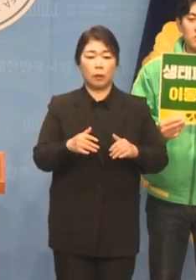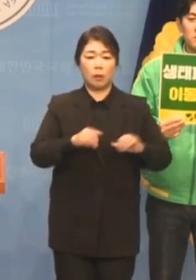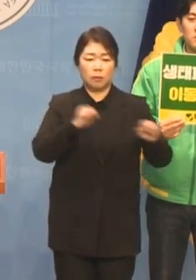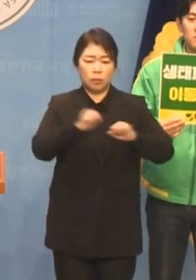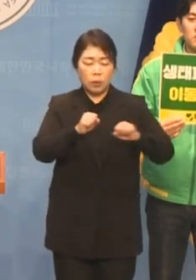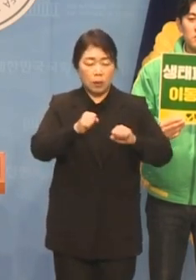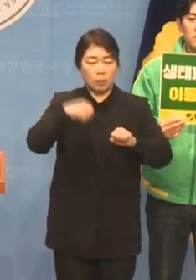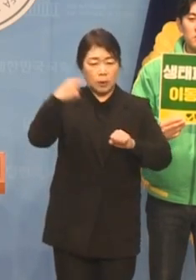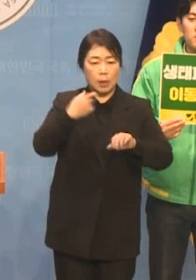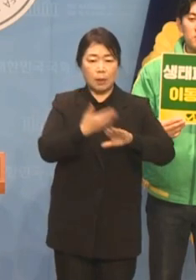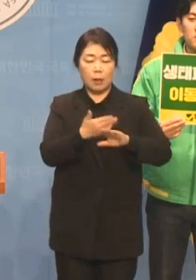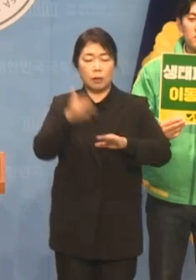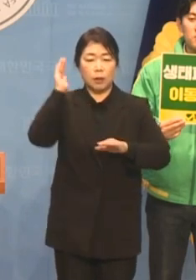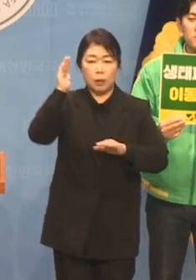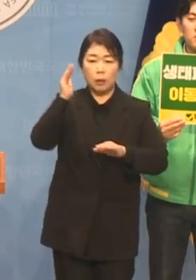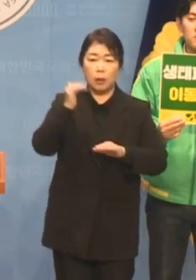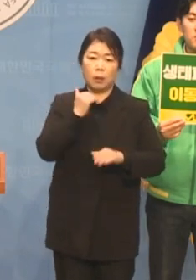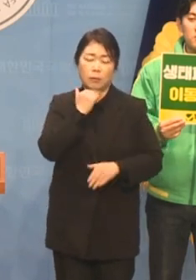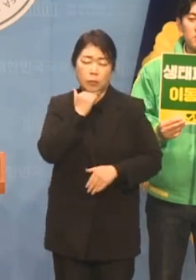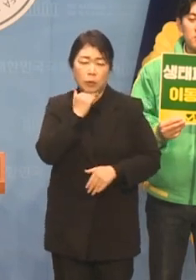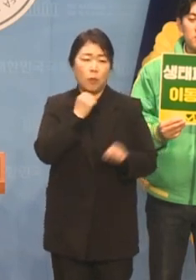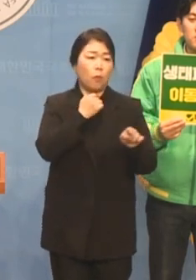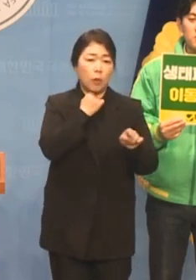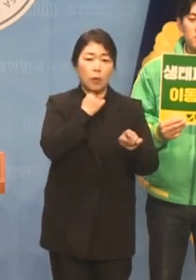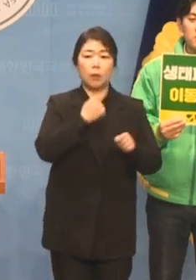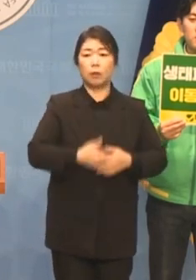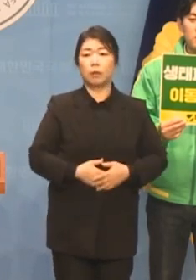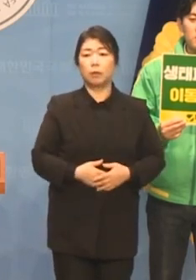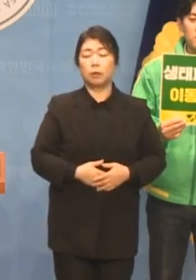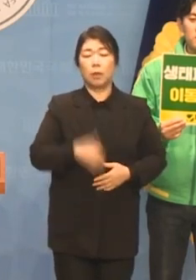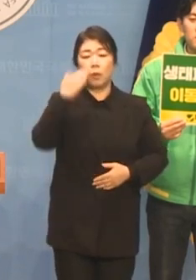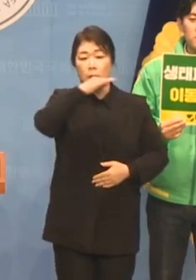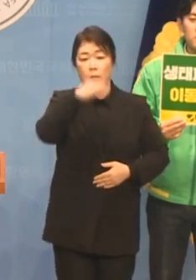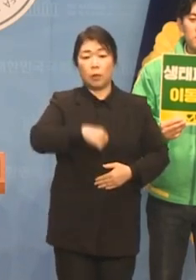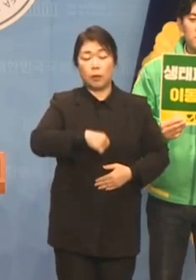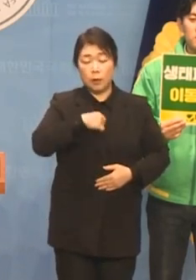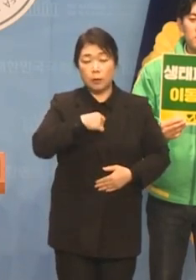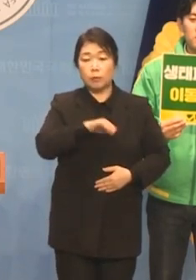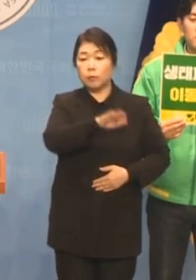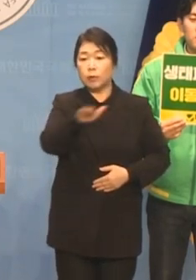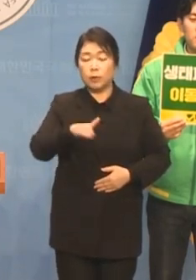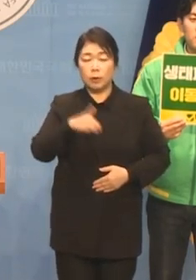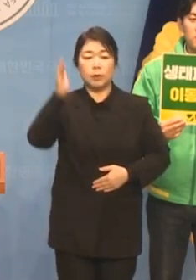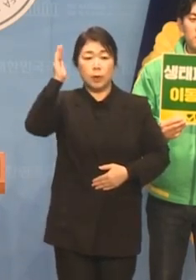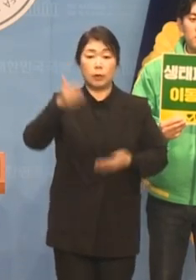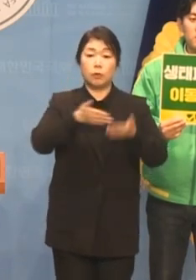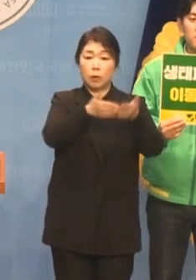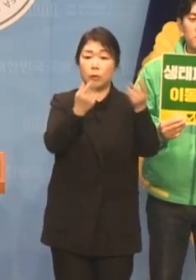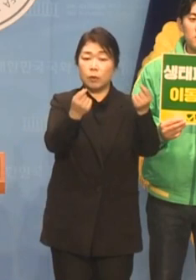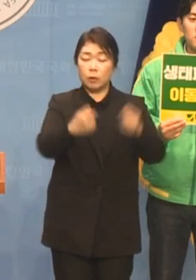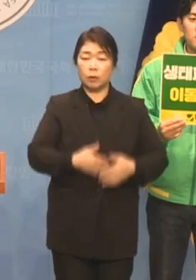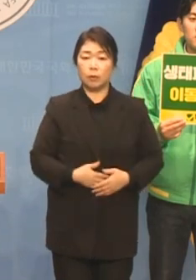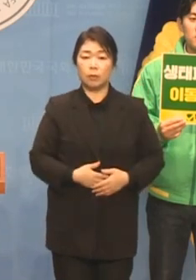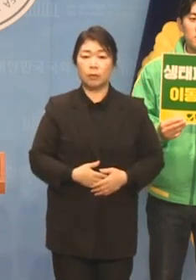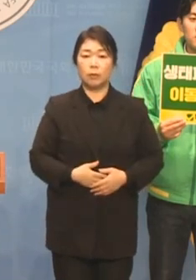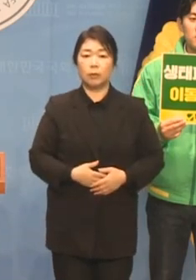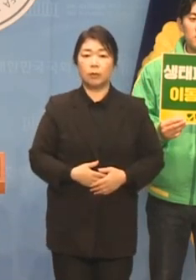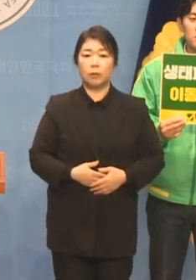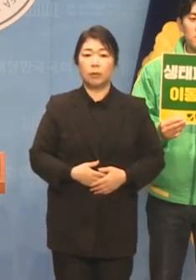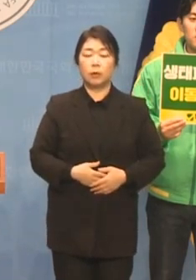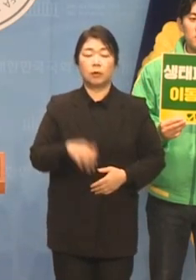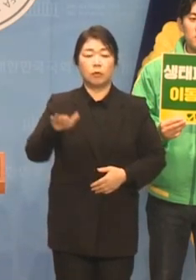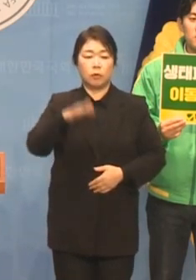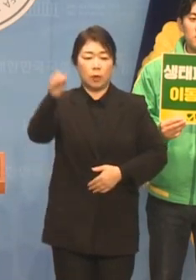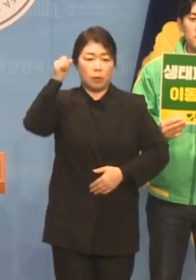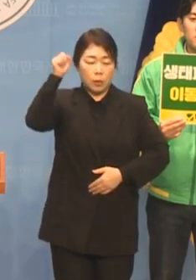목소리를 기다리지 않을 수 없습니다 녹색 정의당이 그 중 하나의 목소리이자 목소리의 곁으로